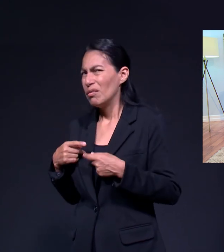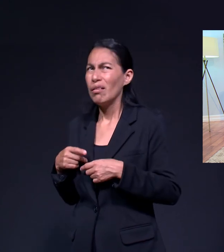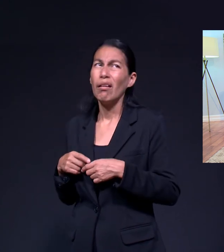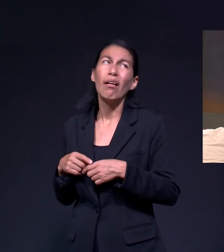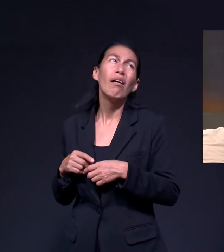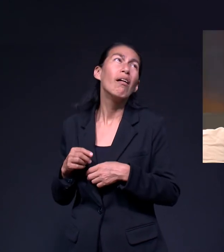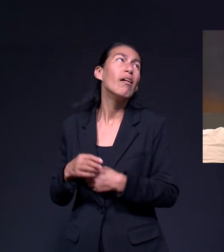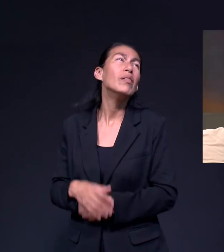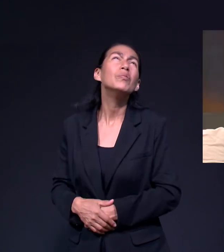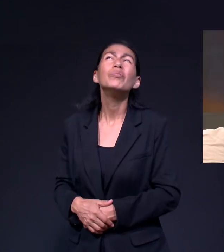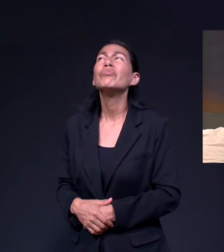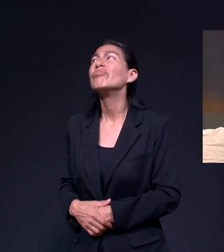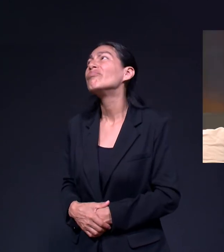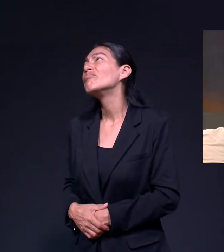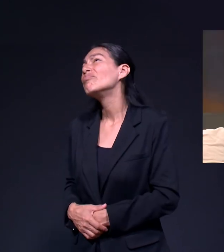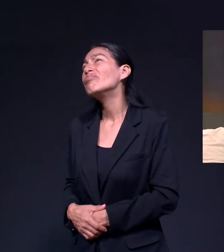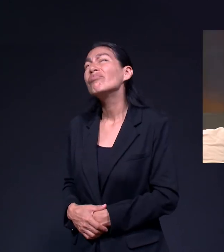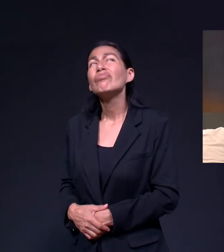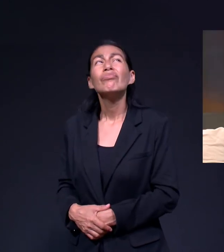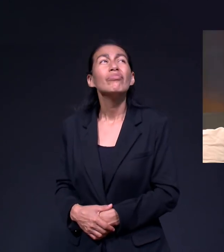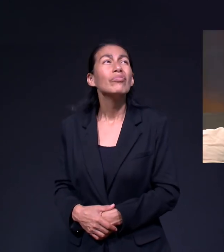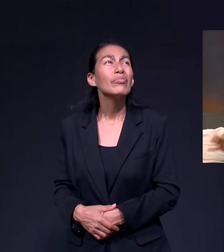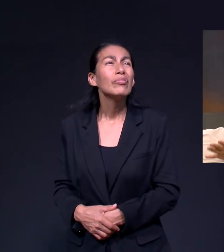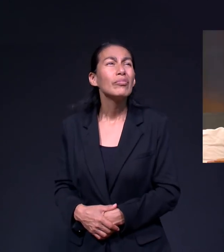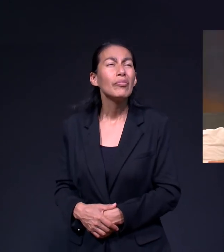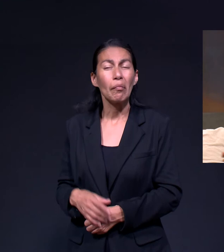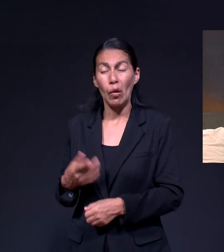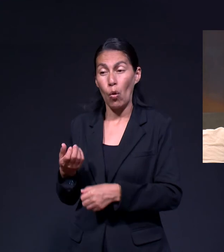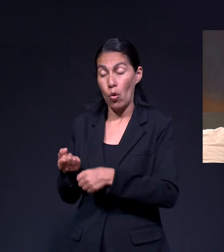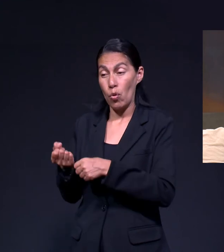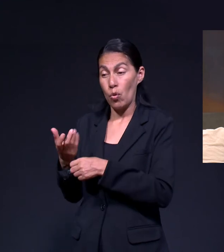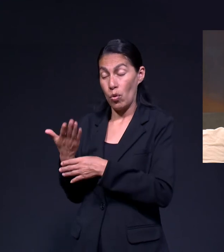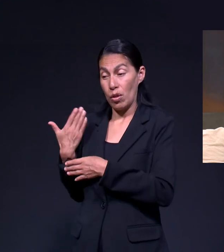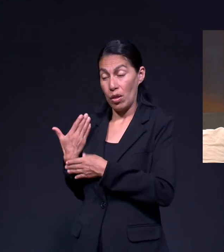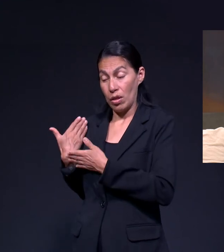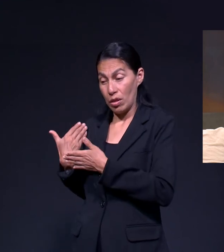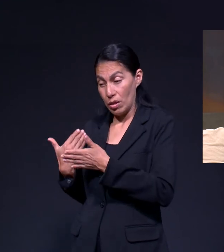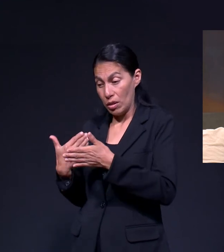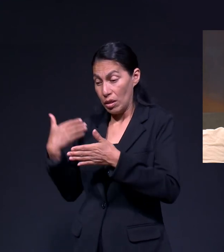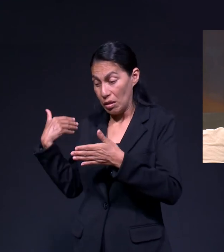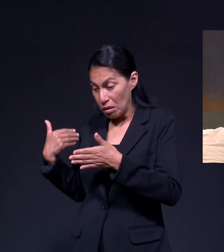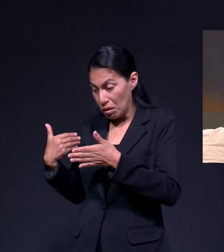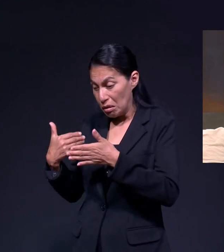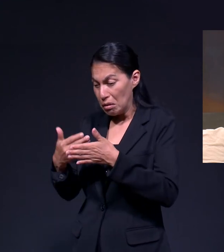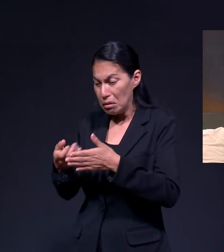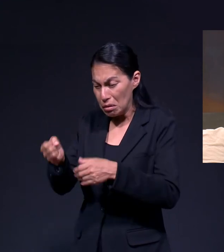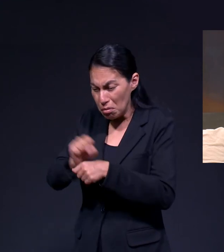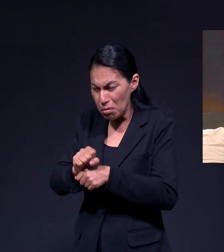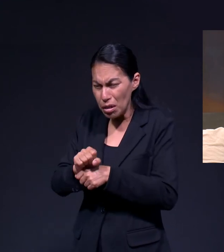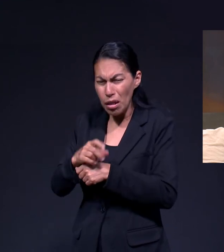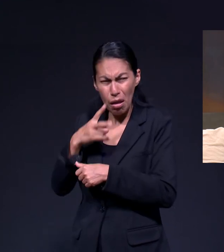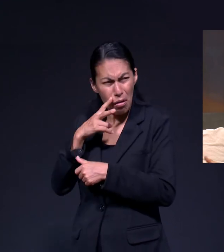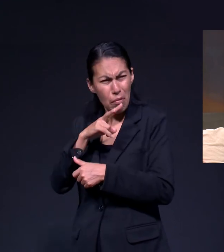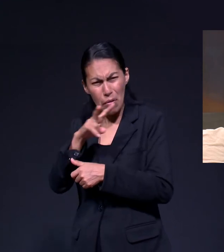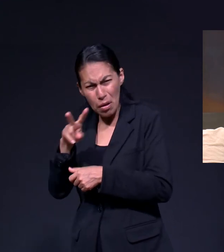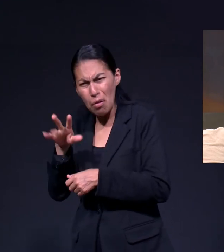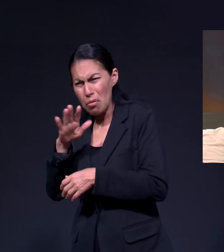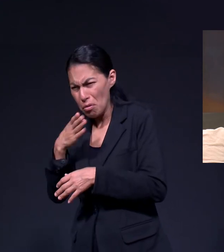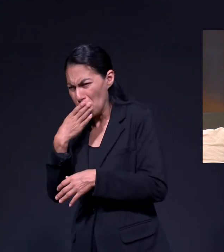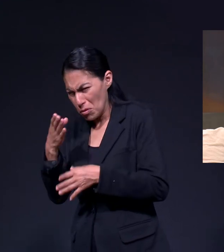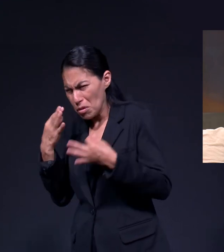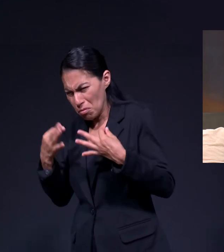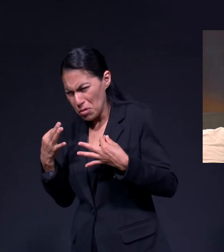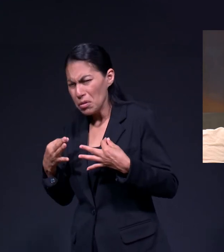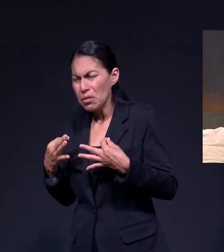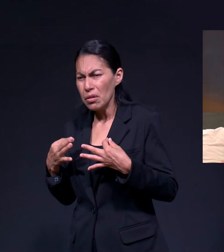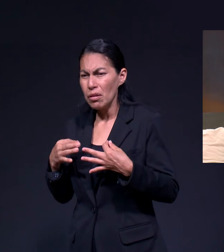como que no yo dije híjole que que ahora que y se supone que había toda la semana había sido un éxito pero parece que no está de las cosas